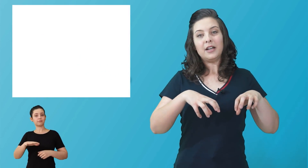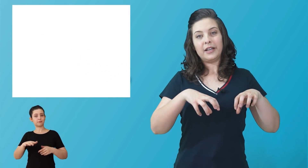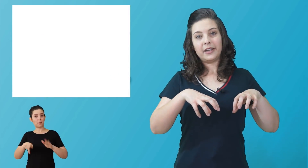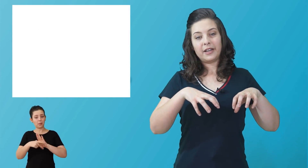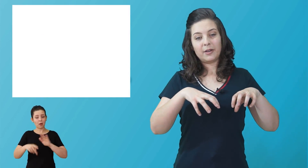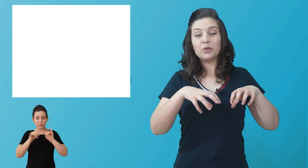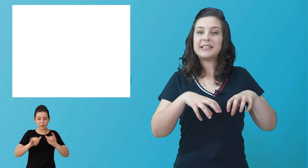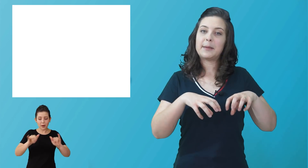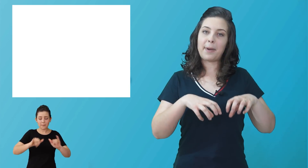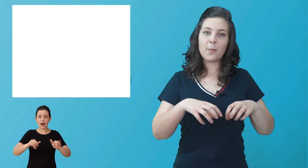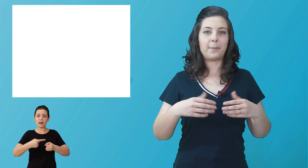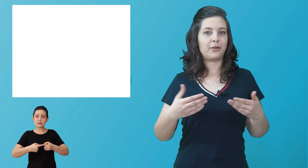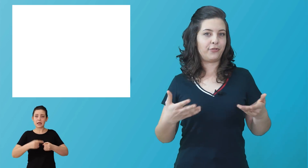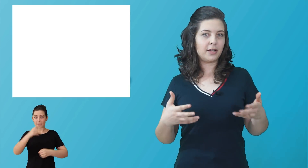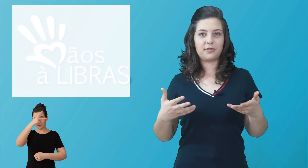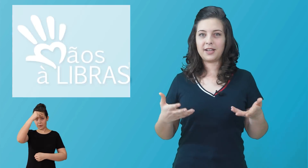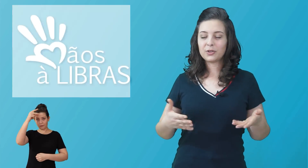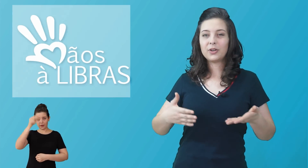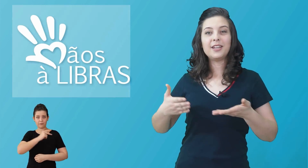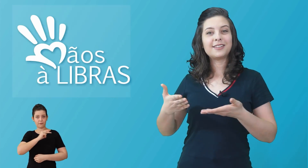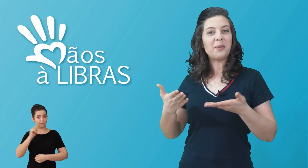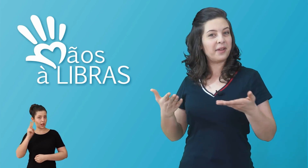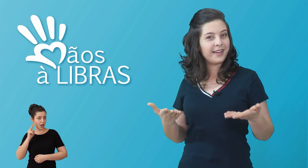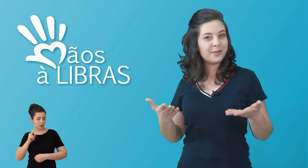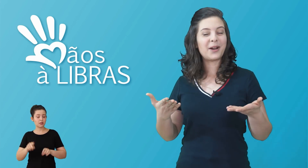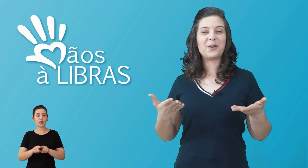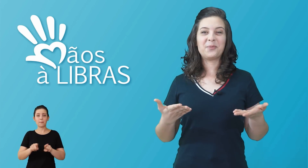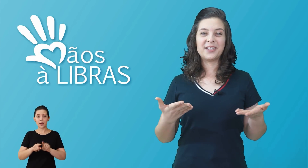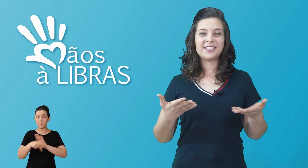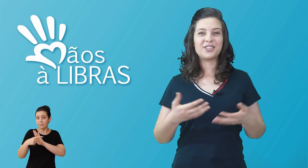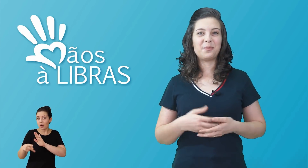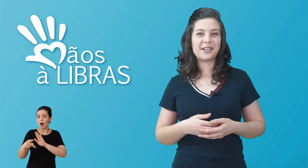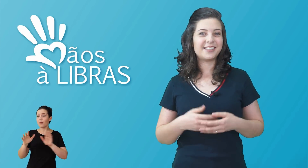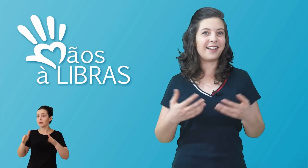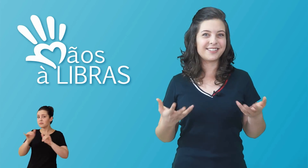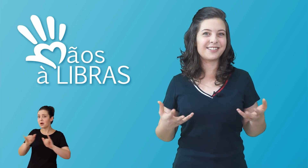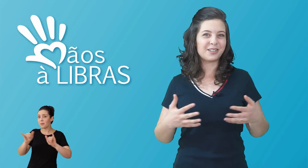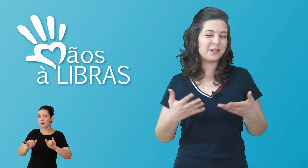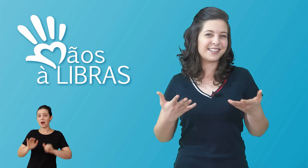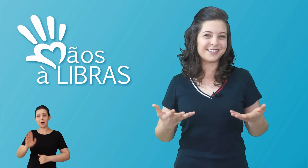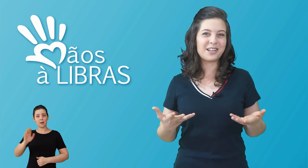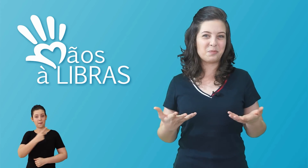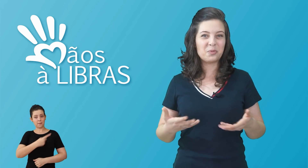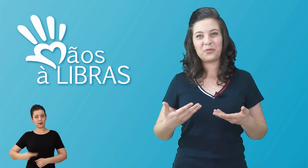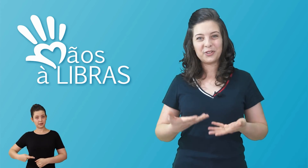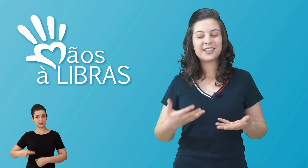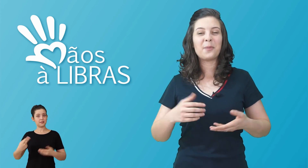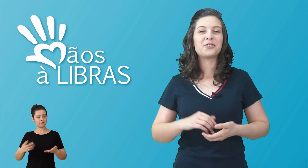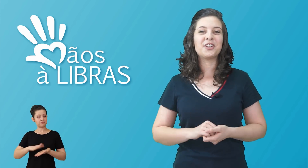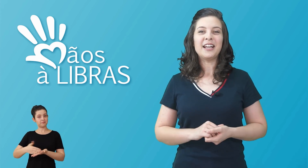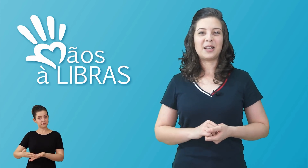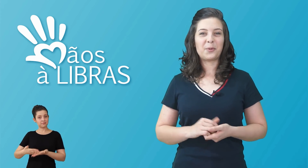campanha municipal para prefeito e vereador e também para a campanha de a presidência da República. Eu